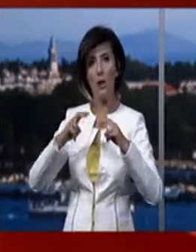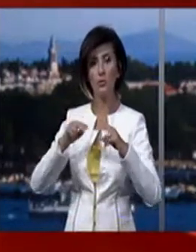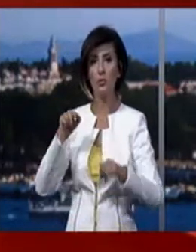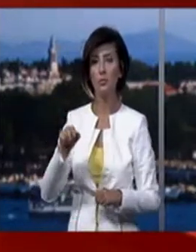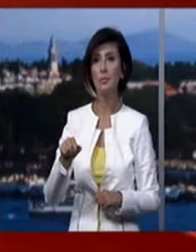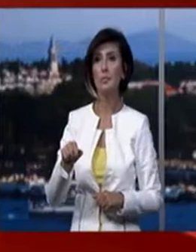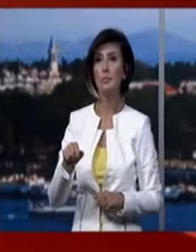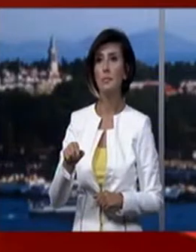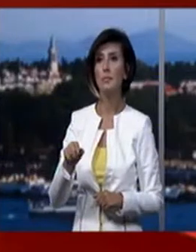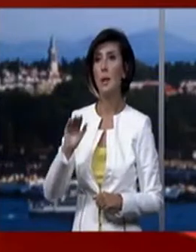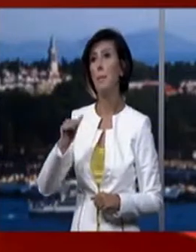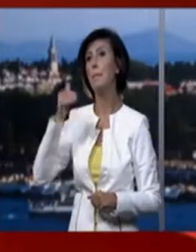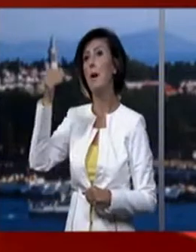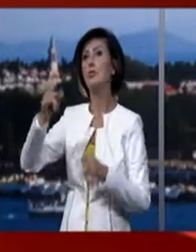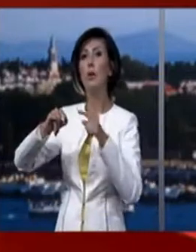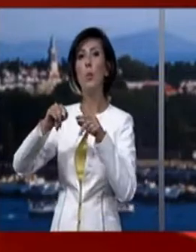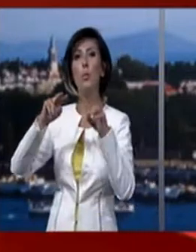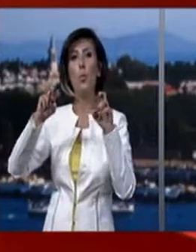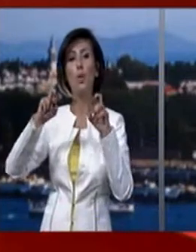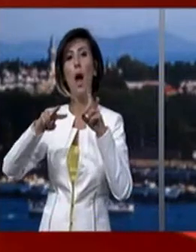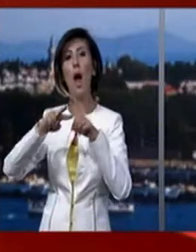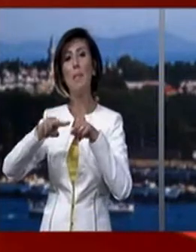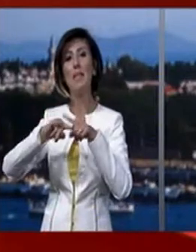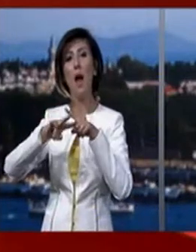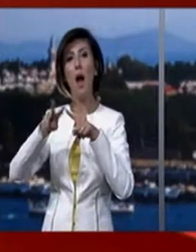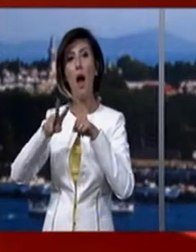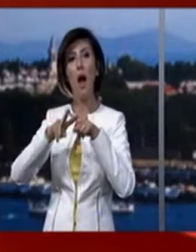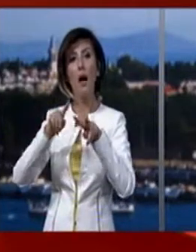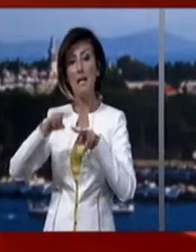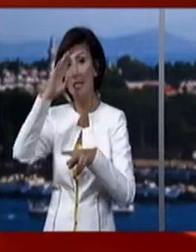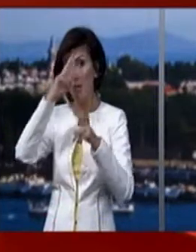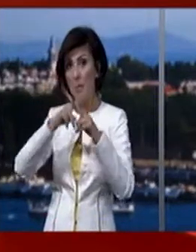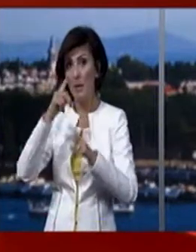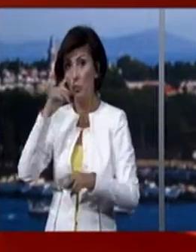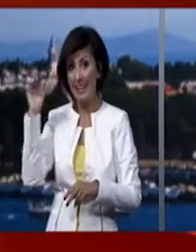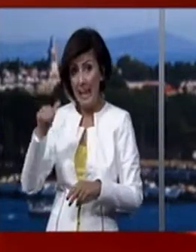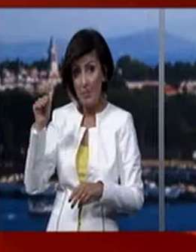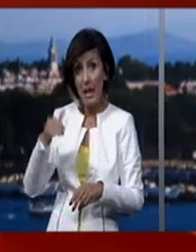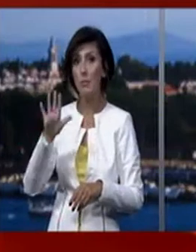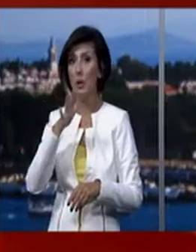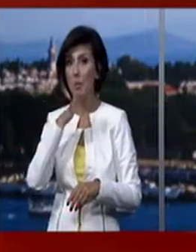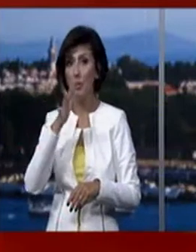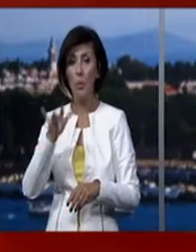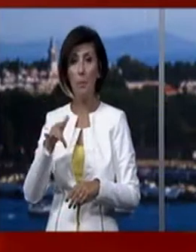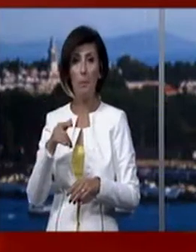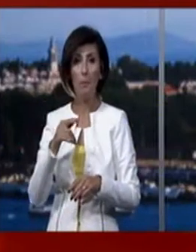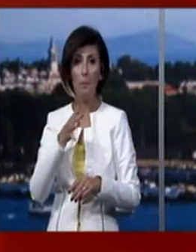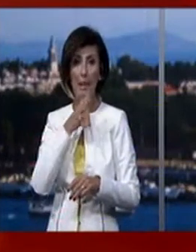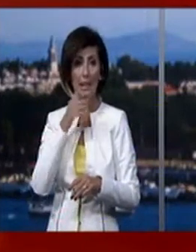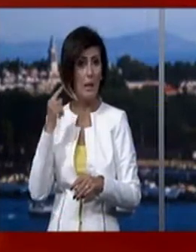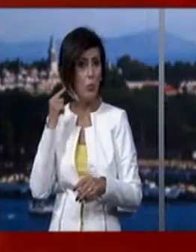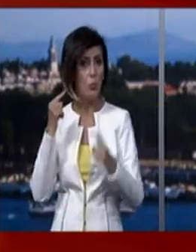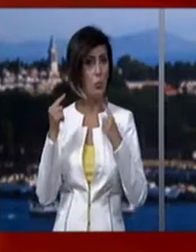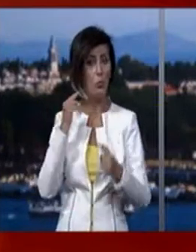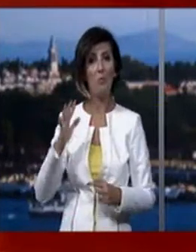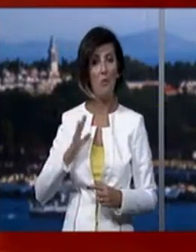Tabii bir başka konu Ahmet Hakan'ın İstanbul Emniyet Müdürlüğü'ne gelip gelmeyeceğiyle ilgili de ortada dolaşan bilgiler var ama bu şu